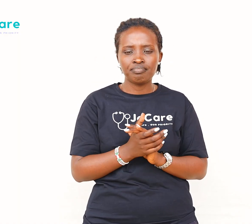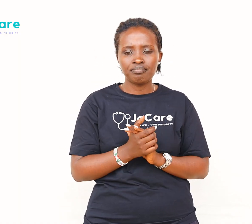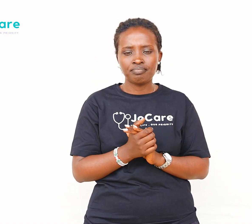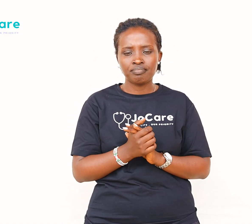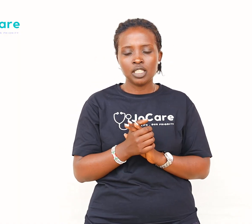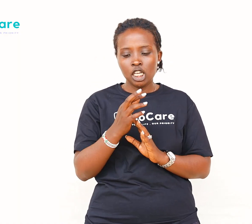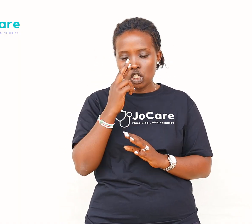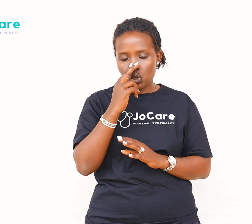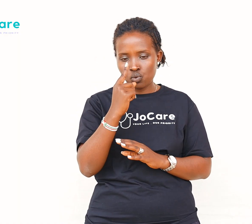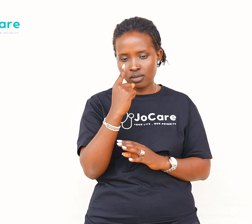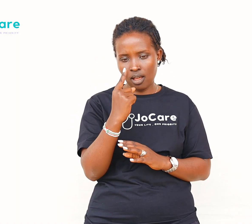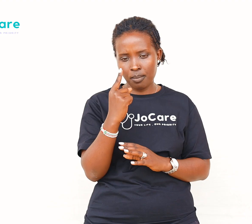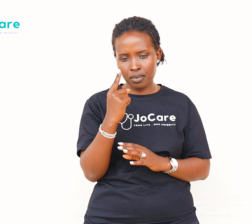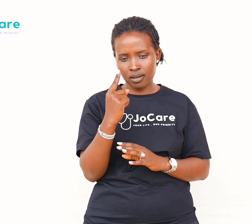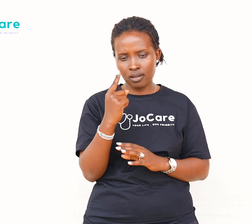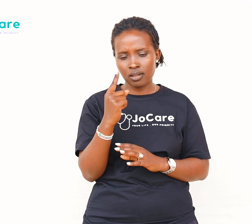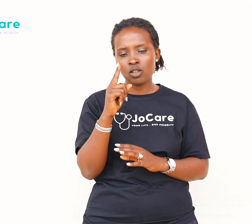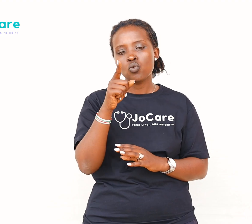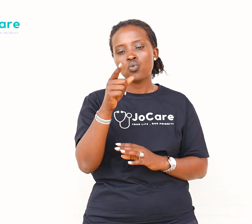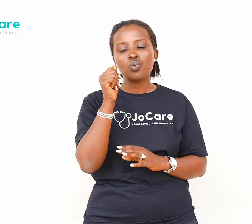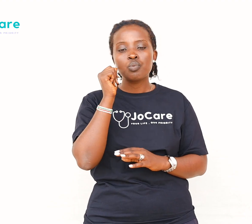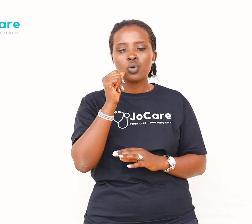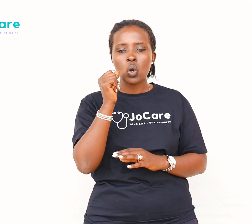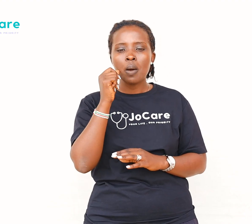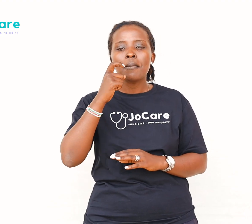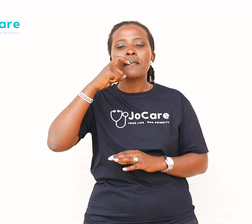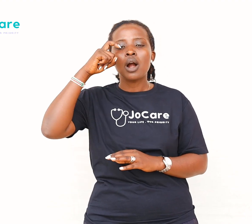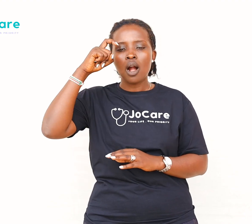Ikintu cya mbere, umukobwa akwiye kwita